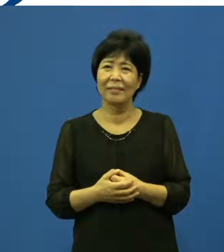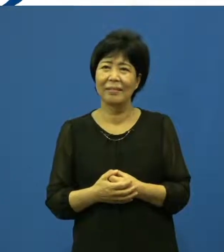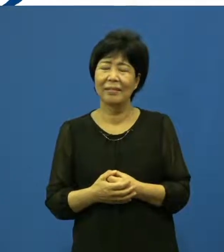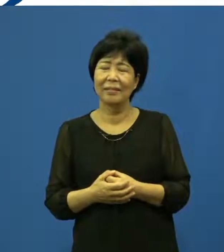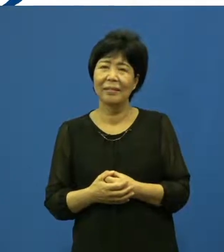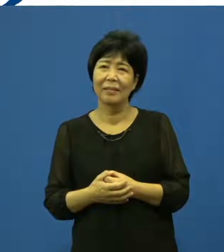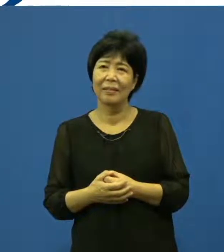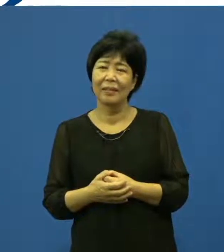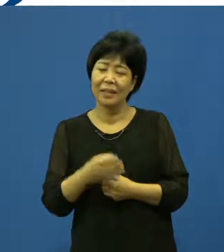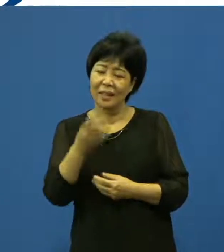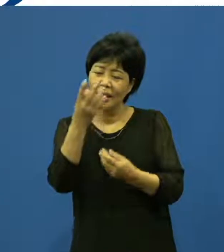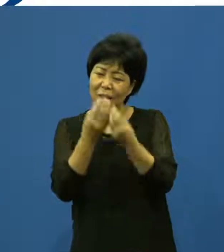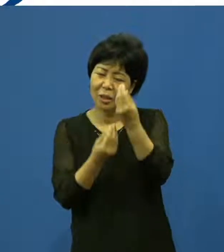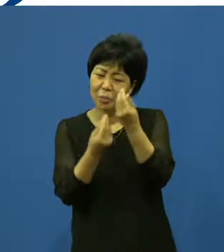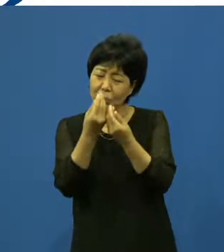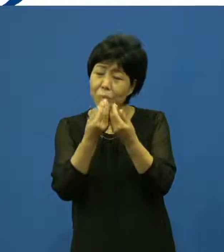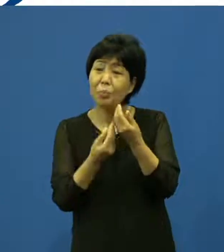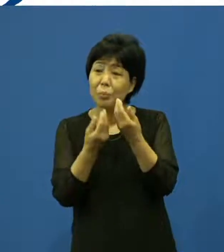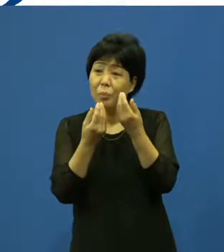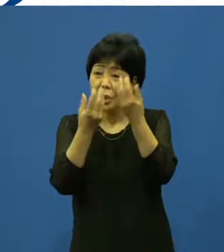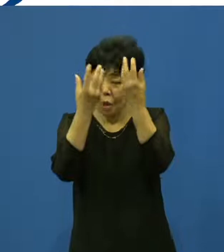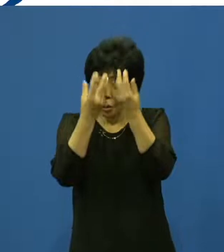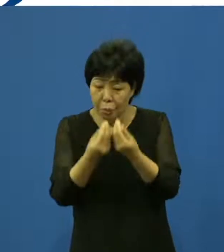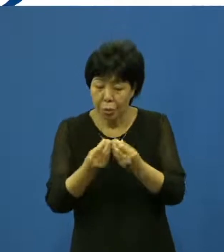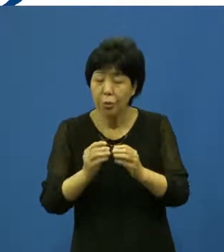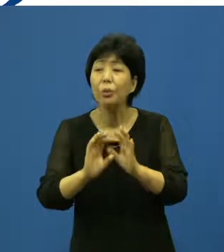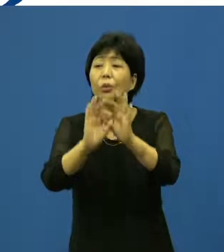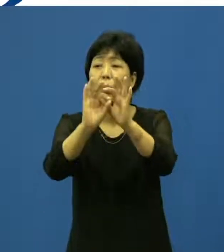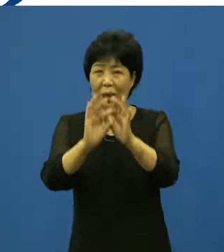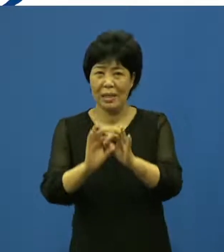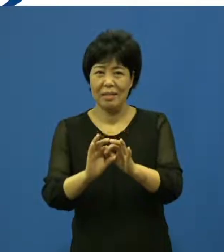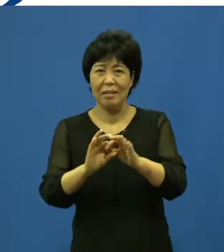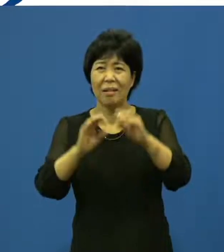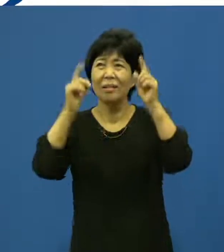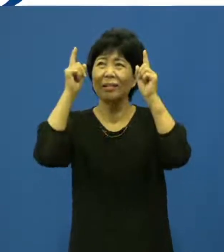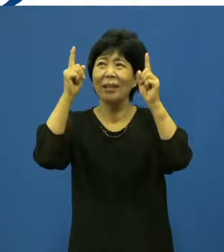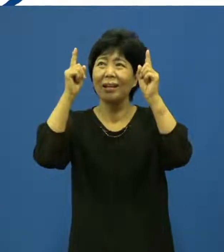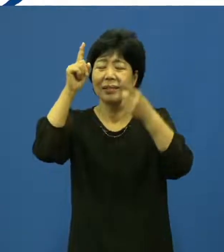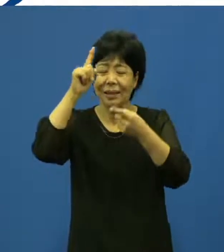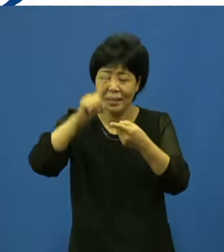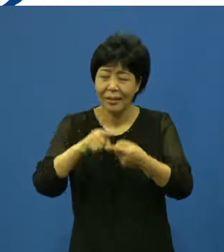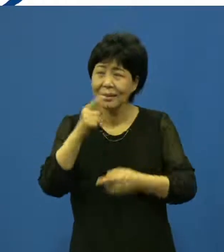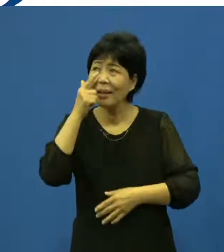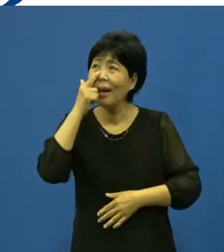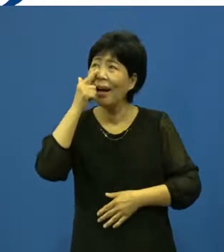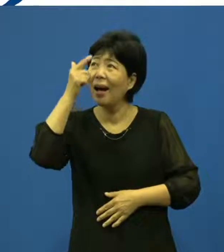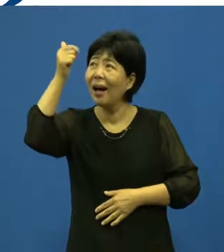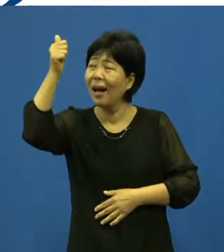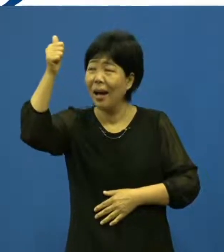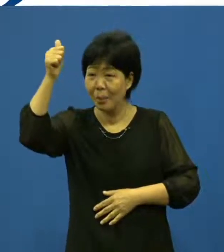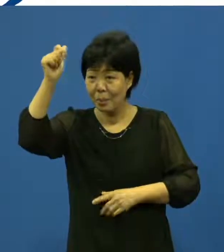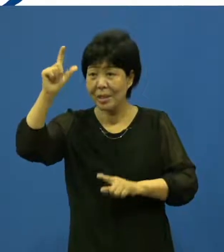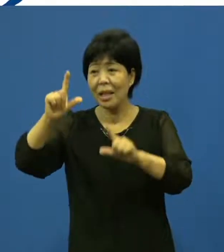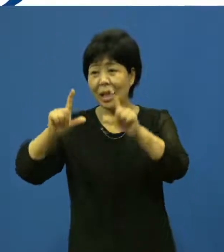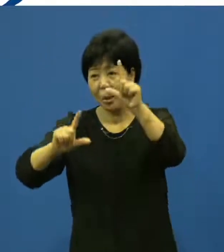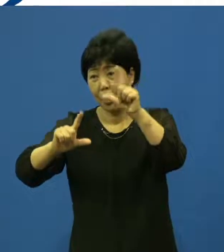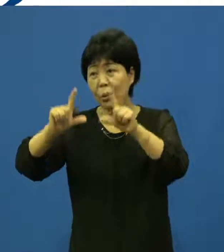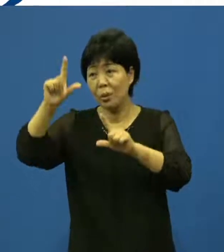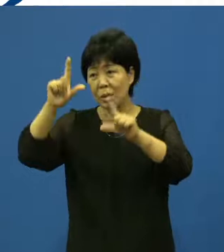우리는 이 비유를 대하면서 이미 결론을 알기 때문에 탕자에 대한 아버지의 모습에 큰 반응을 보이지 않습니다.